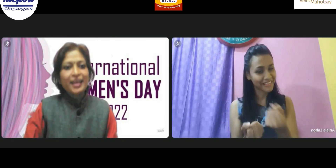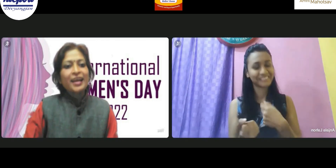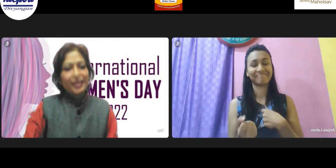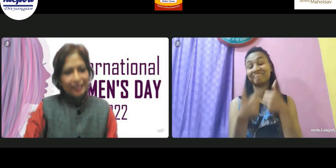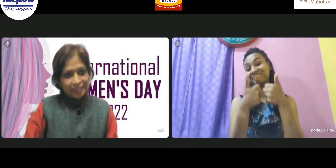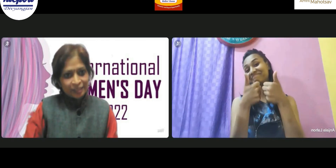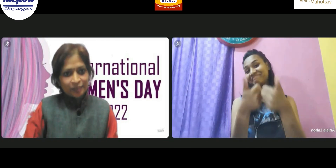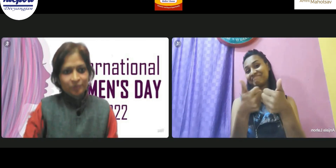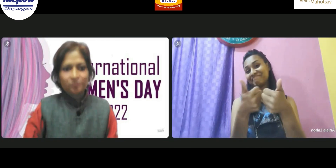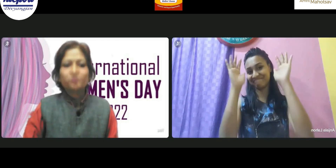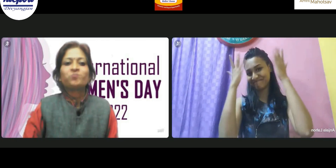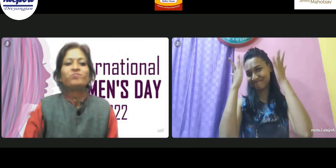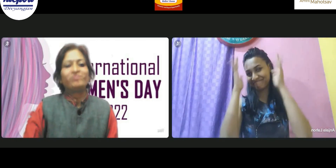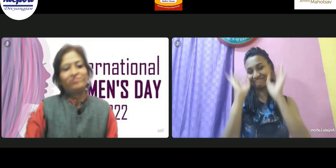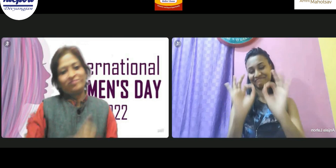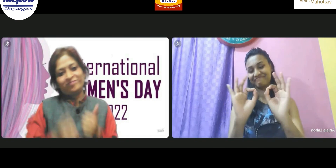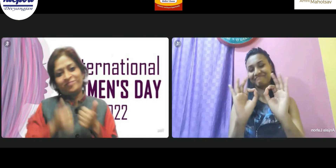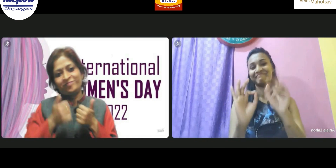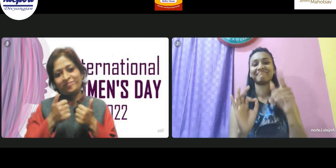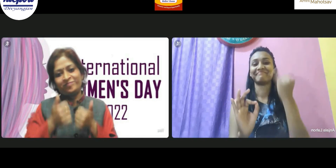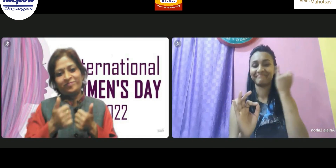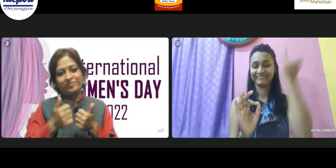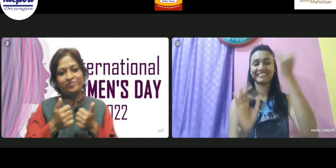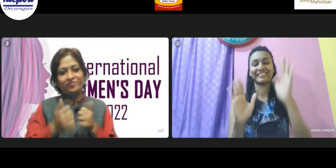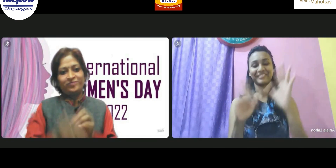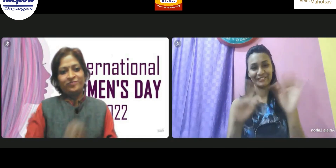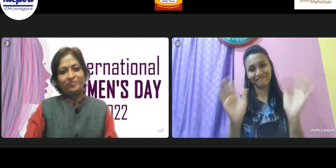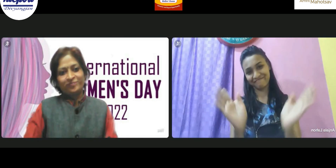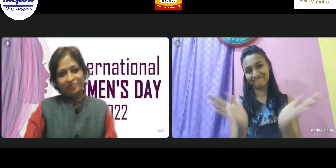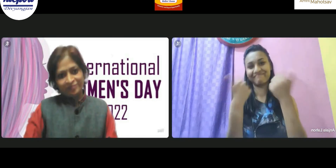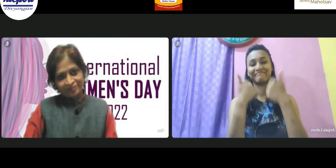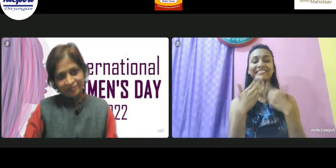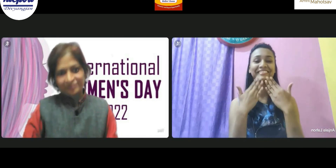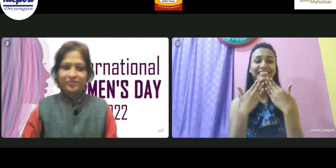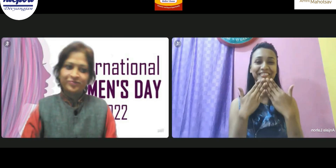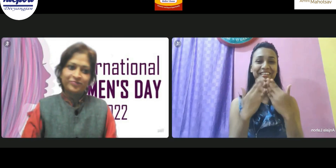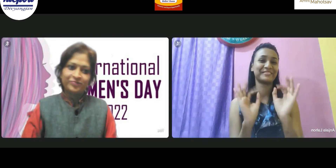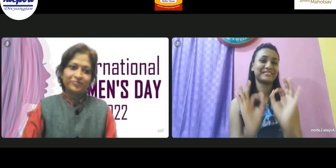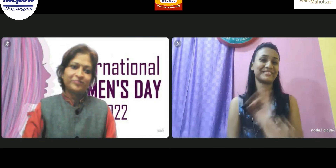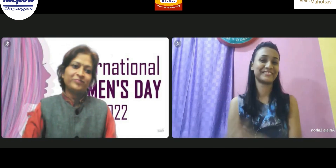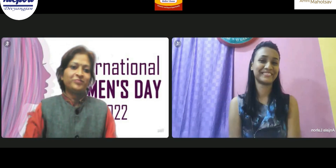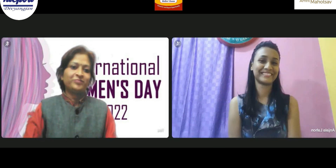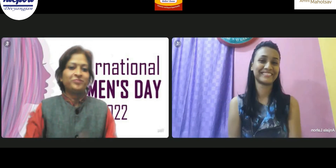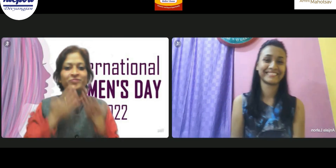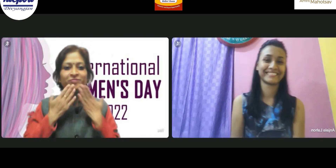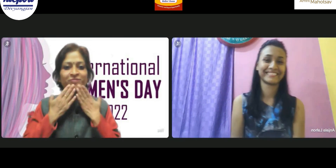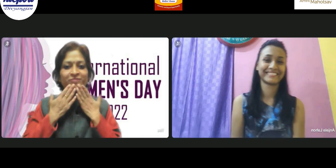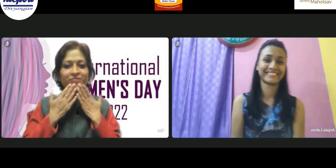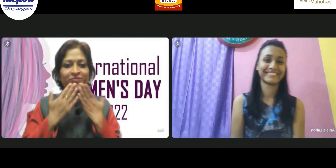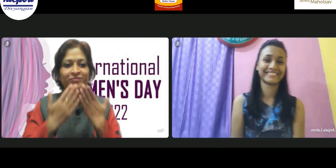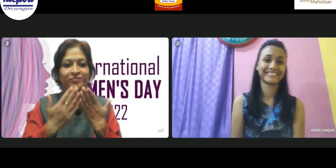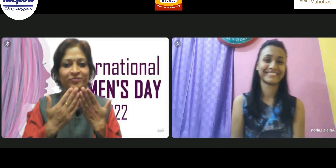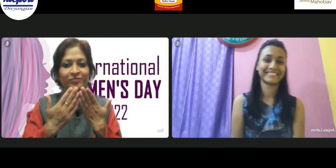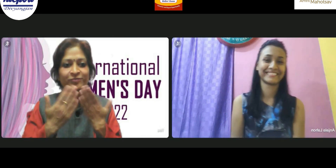इंटरप्रेटर के साथ इस तरह के कार्यक्रम आयोजित करना बहुत अच्छा है। मैं आपको बहुत बहुत